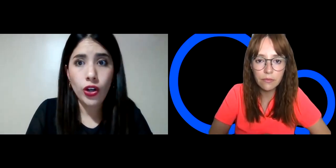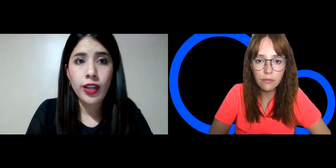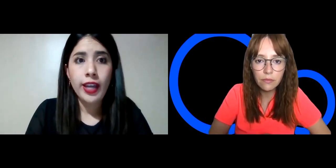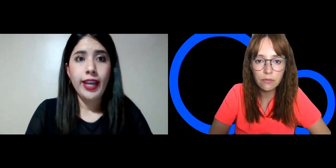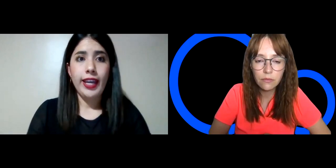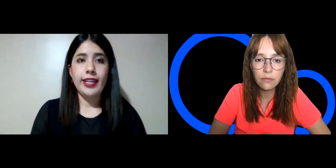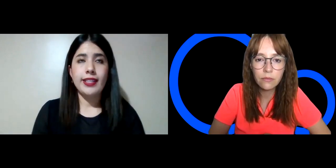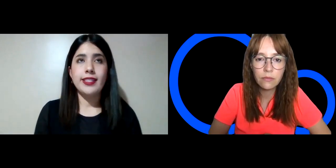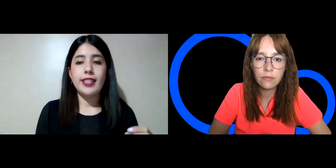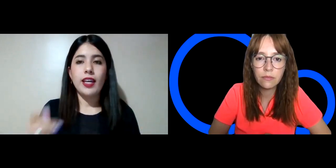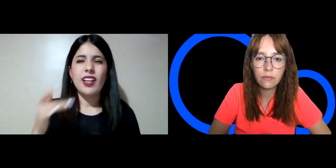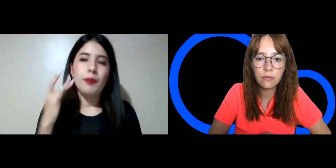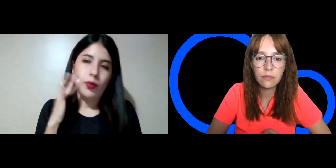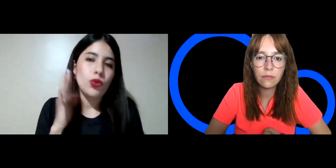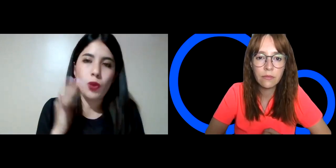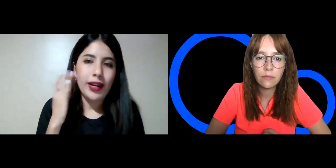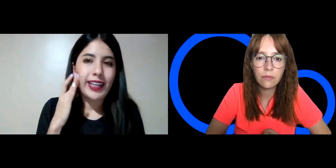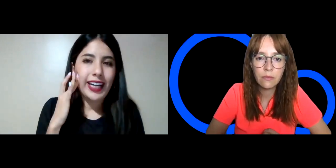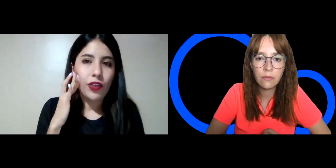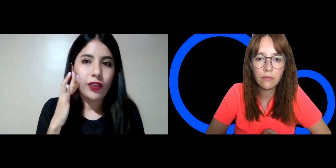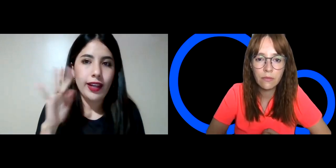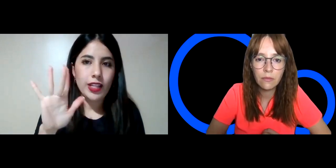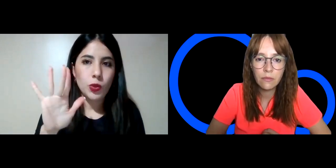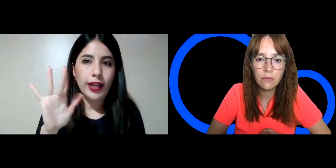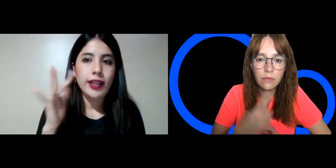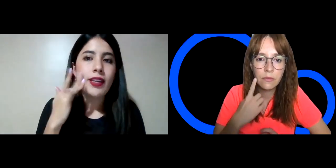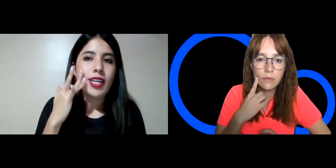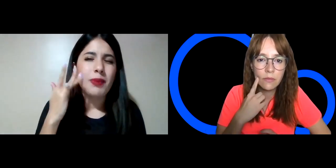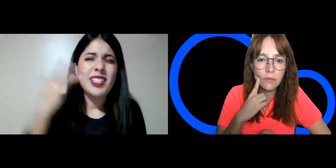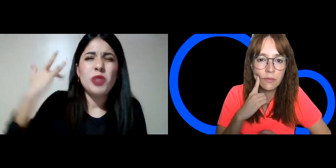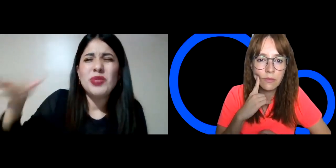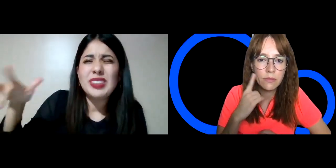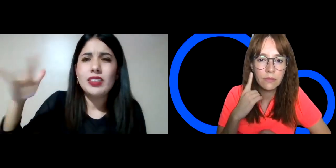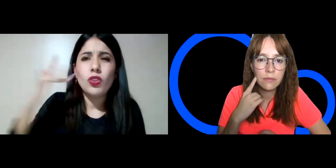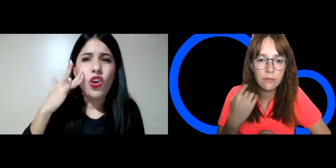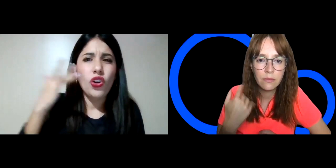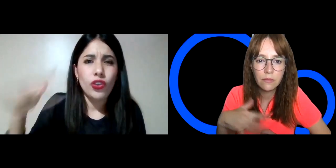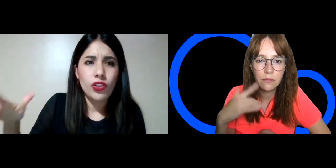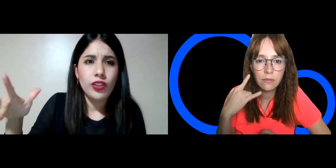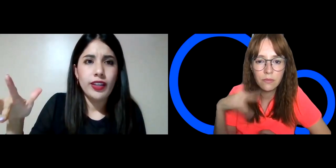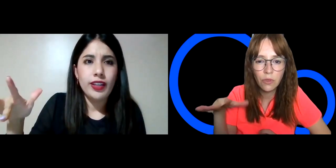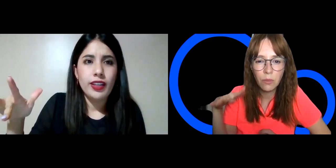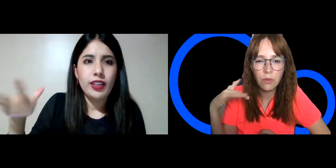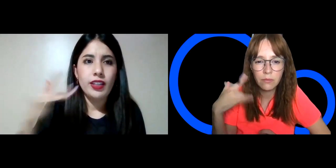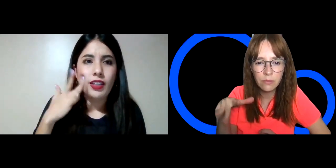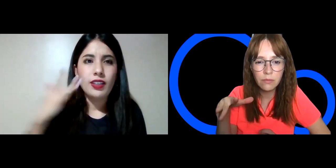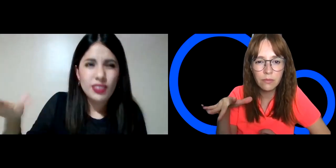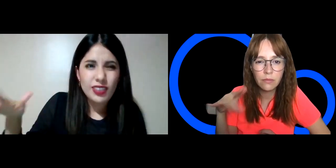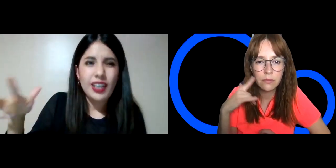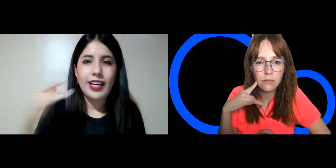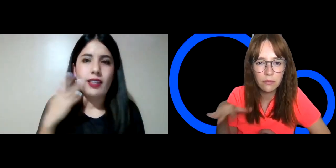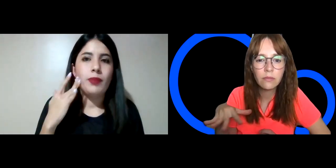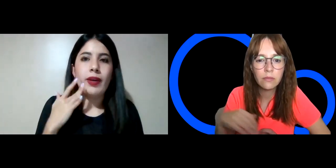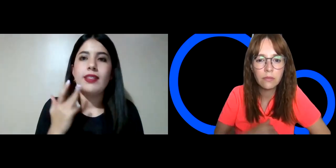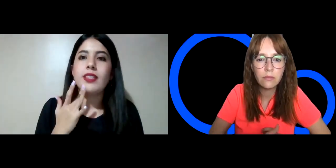dolor es, justo van a indicar dónde les duele y van a hacer como dolor. ujú.